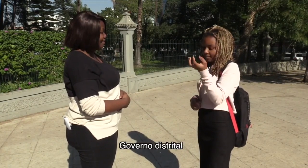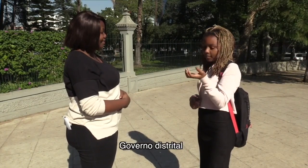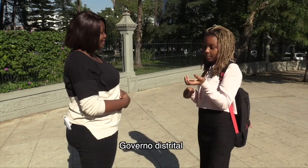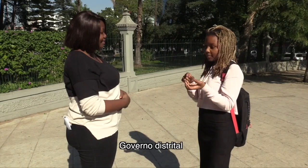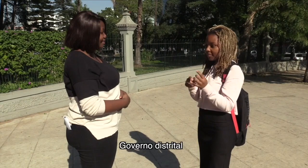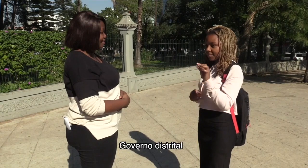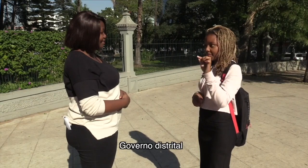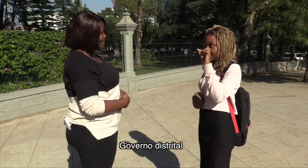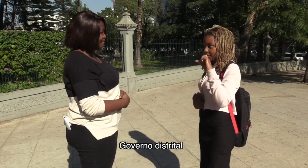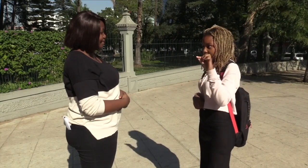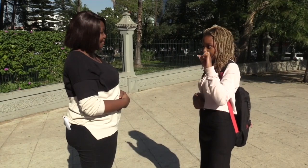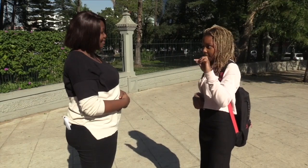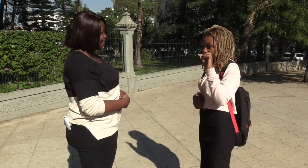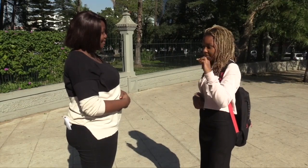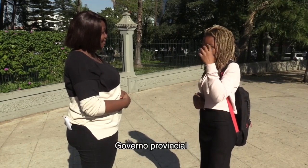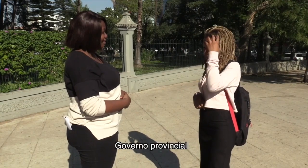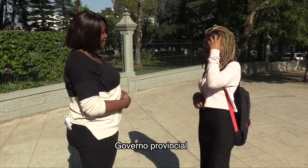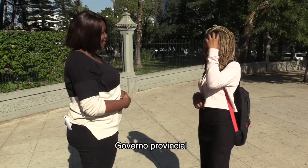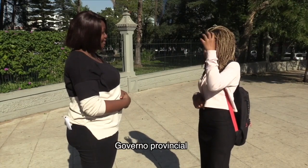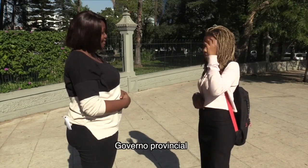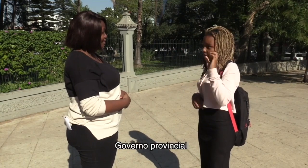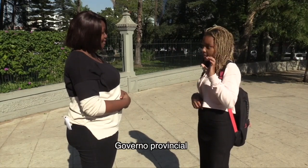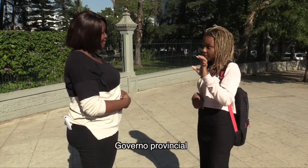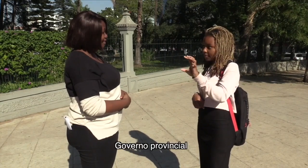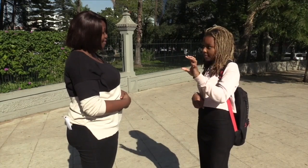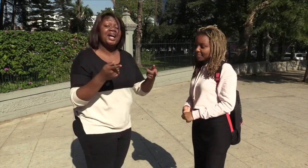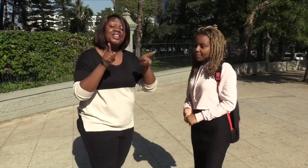Governo distrital. Governo provincial.